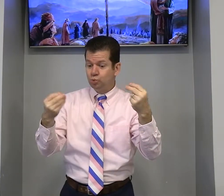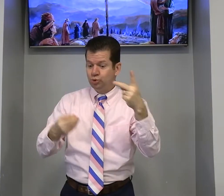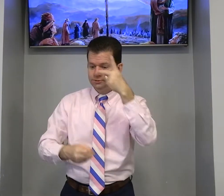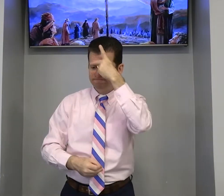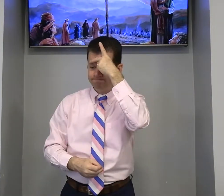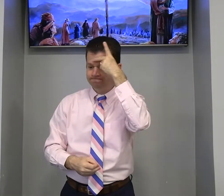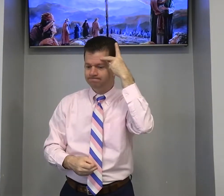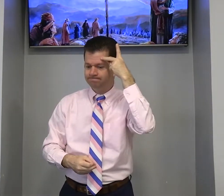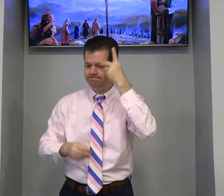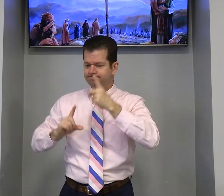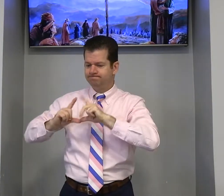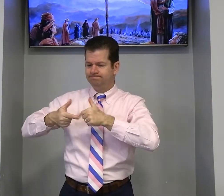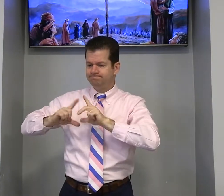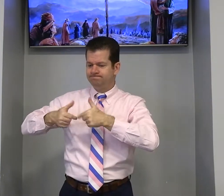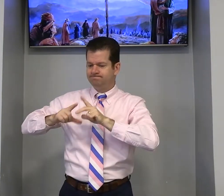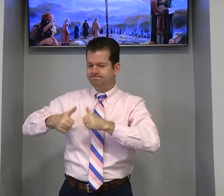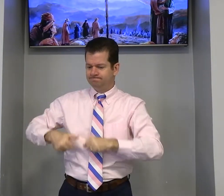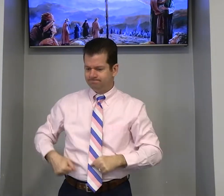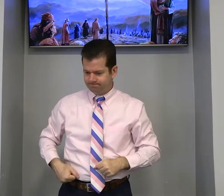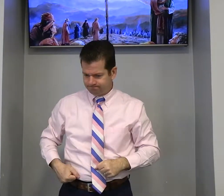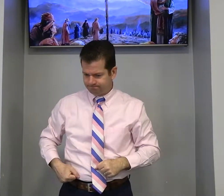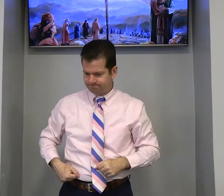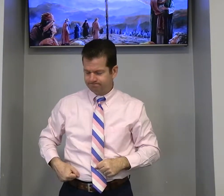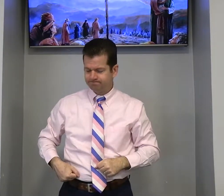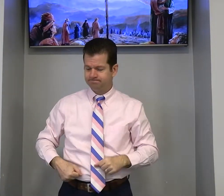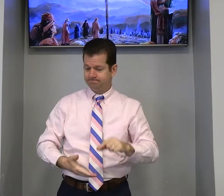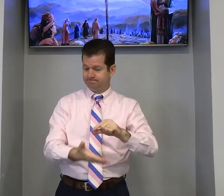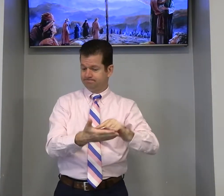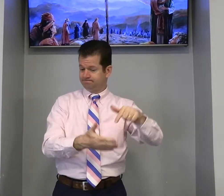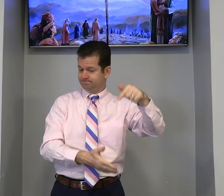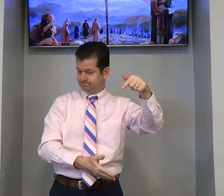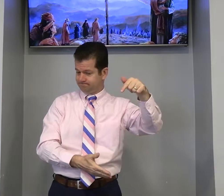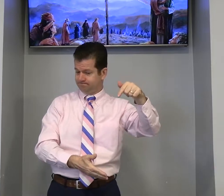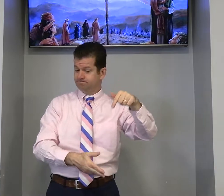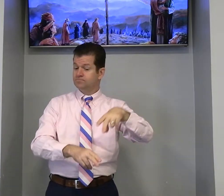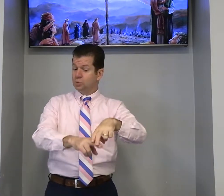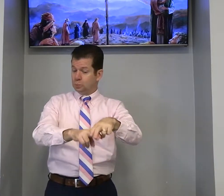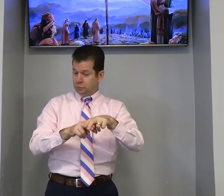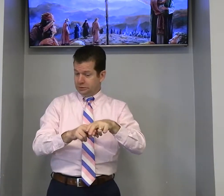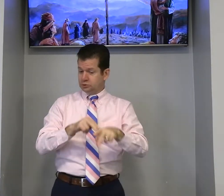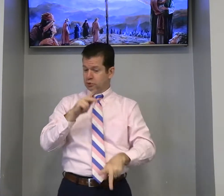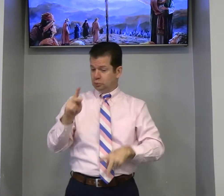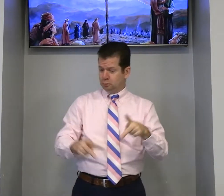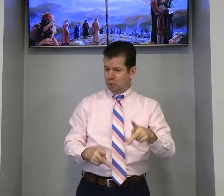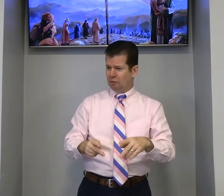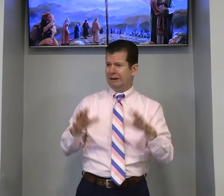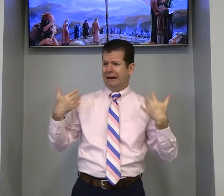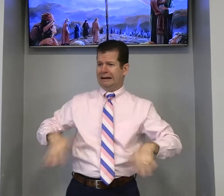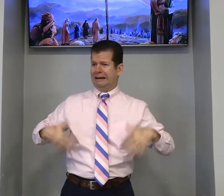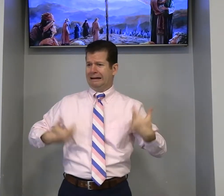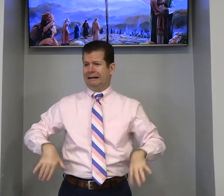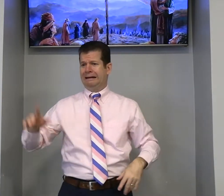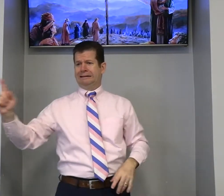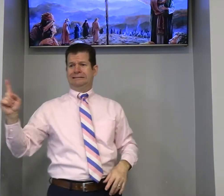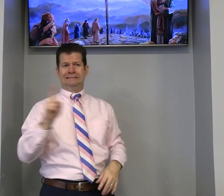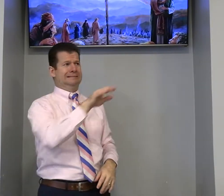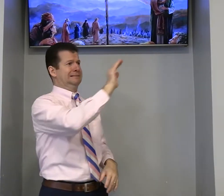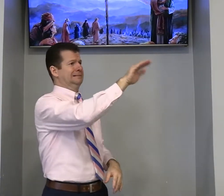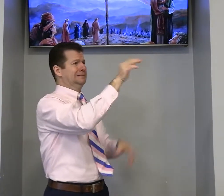Muitos morreram desse povo de Israel. Versículo 7. Por causa do povo e o